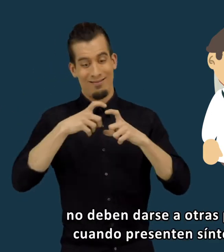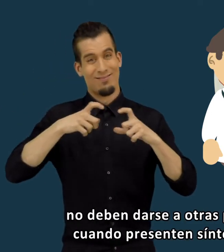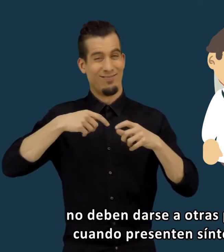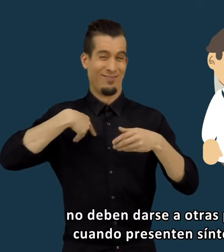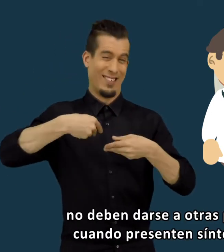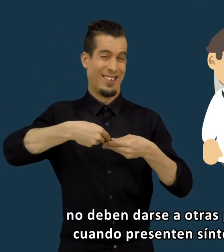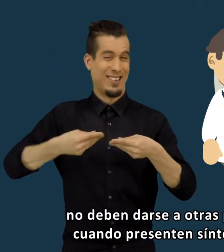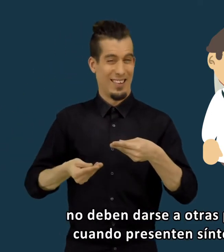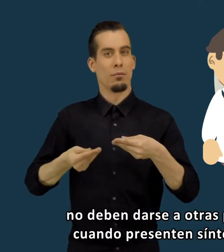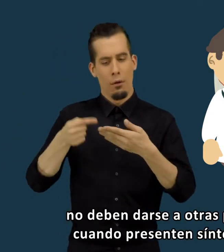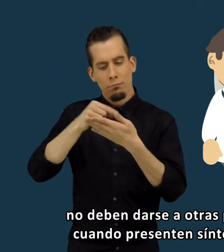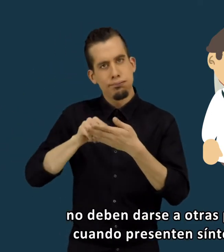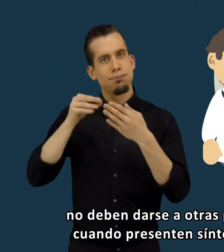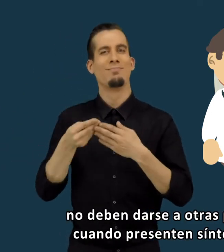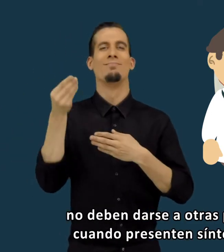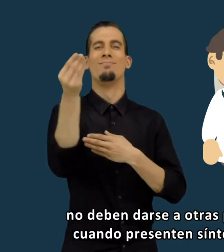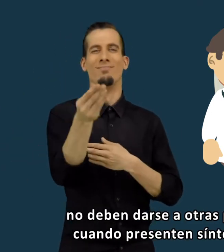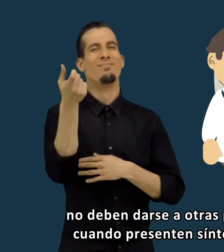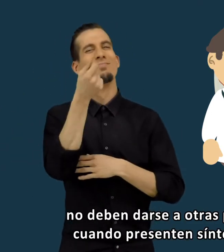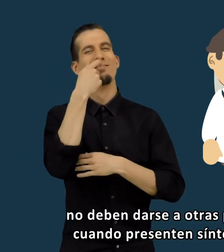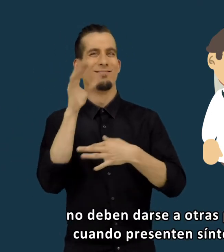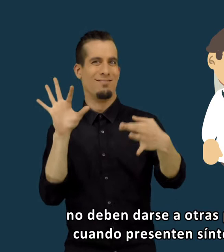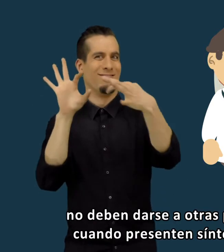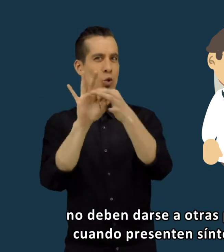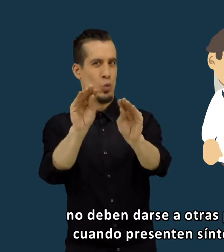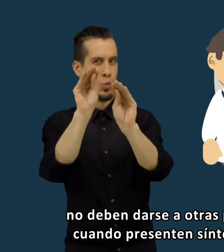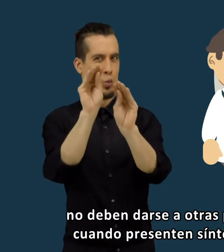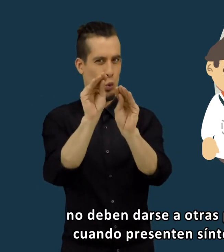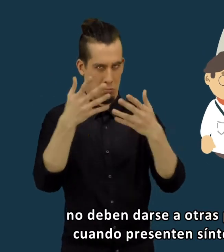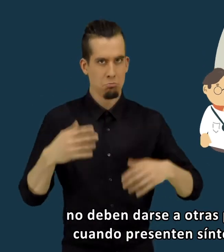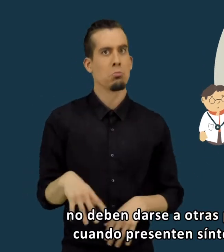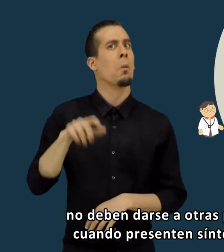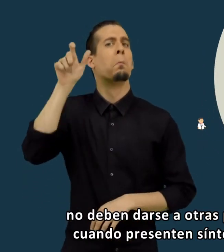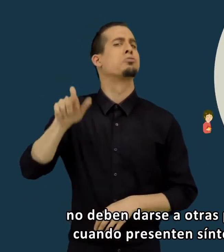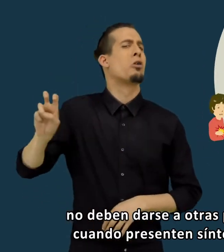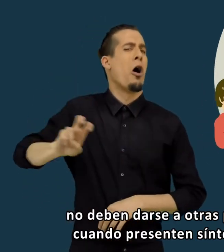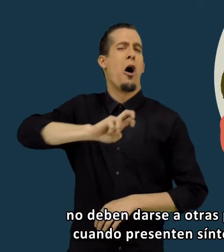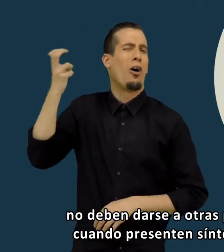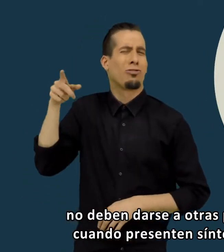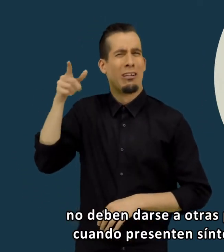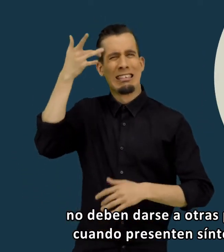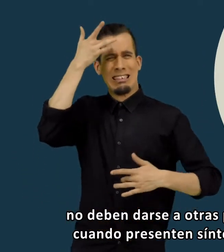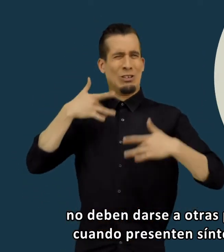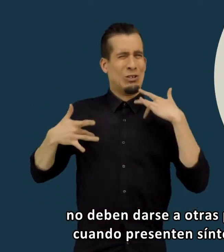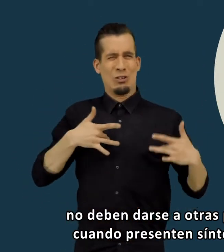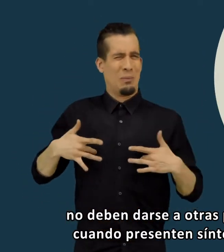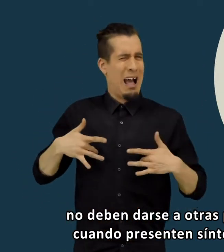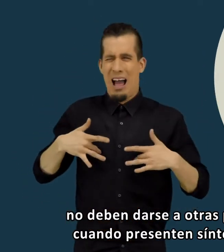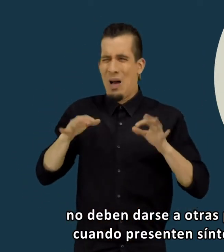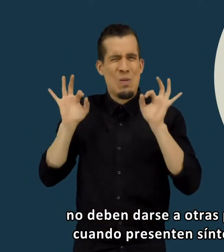Y por tanto, no deben darse a otras personas ni aun cuando presenten síntomas